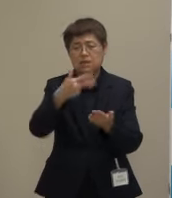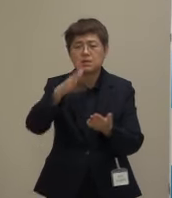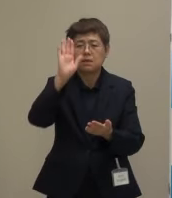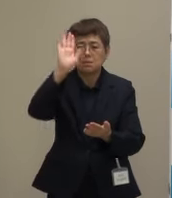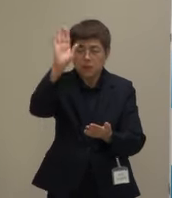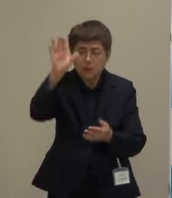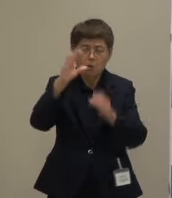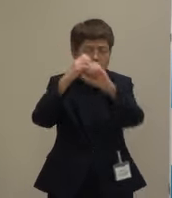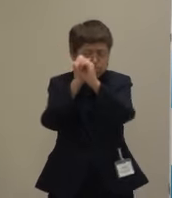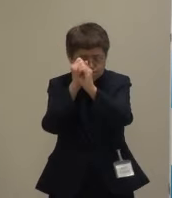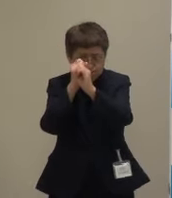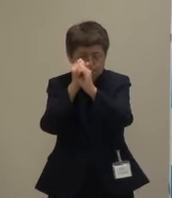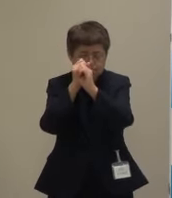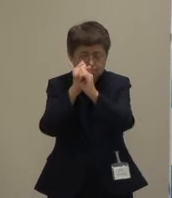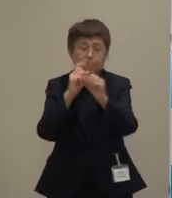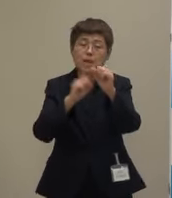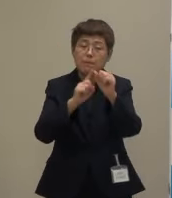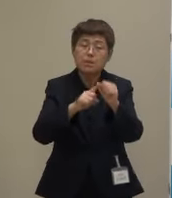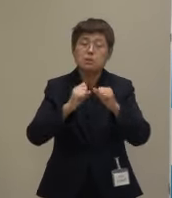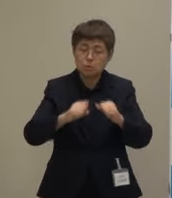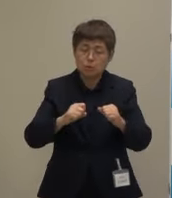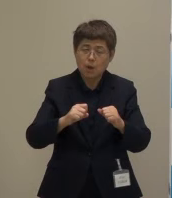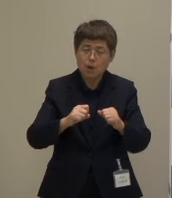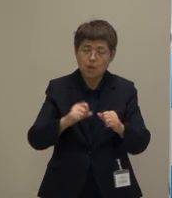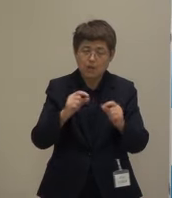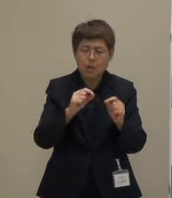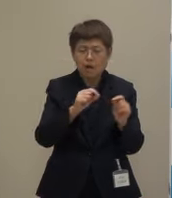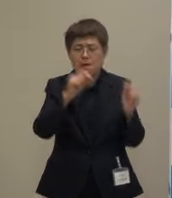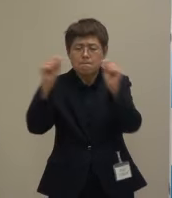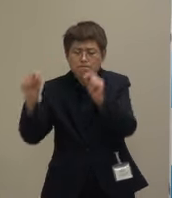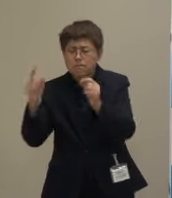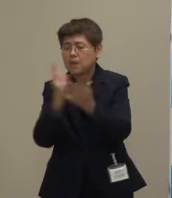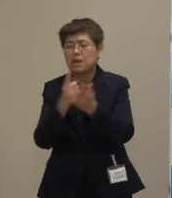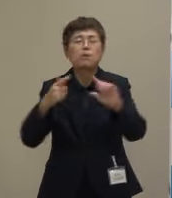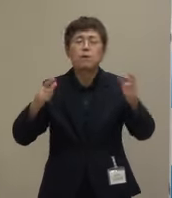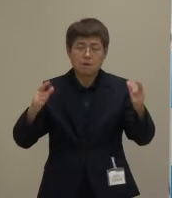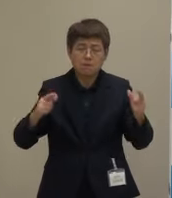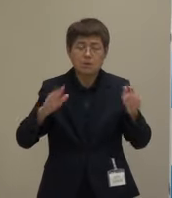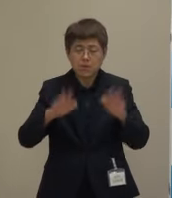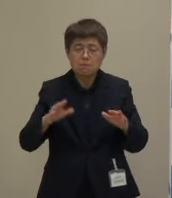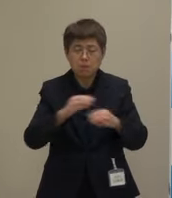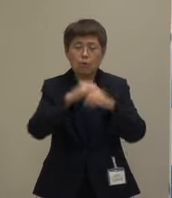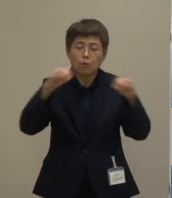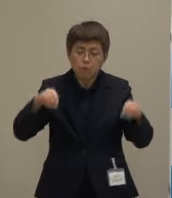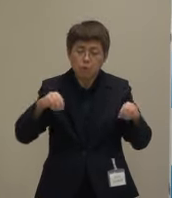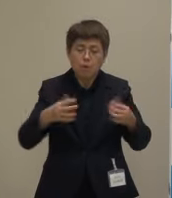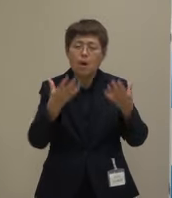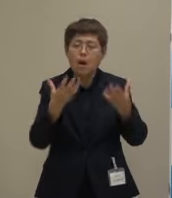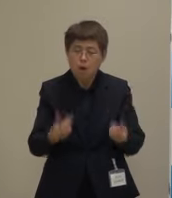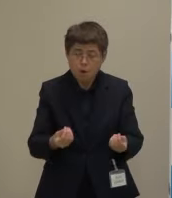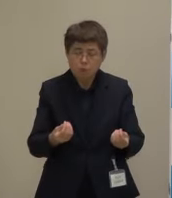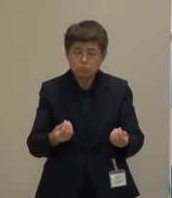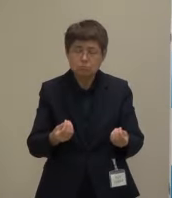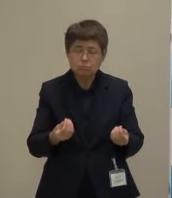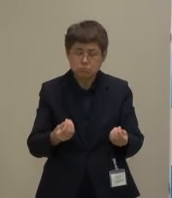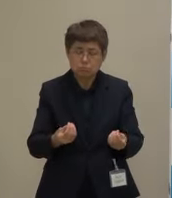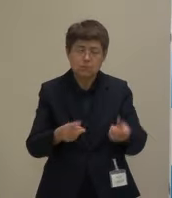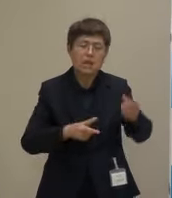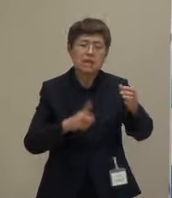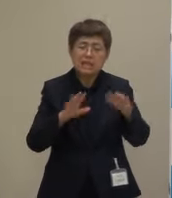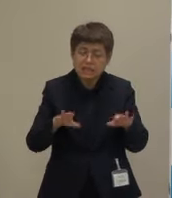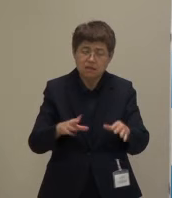を見据えたものとするためには単なる延長ではなく現協定は終了とすることで区切